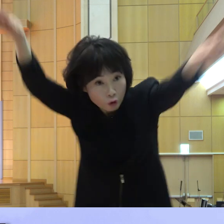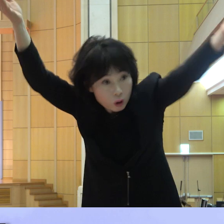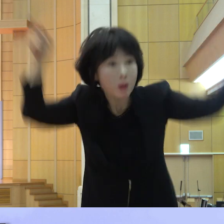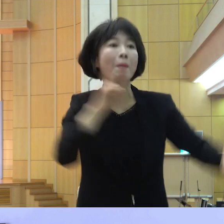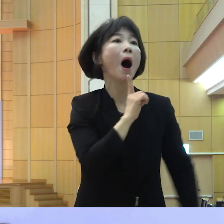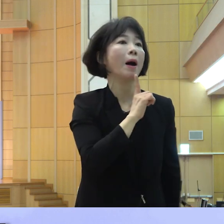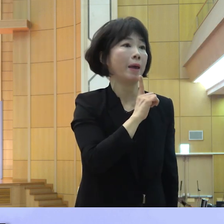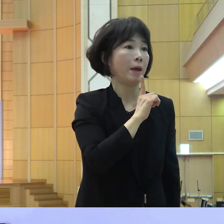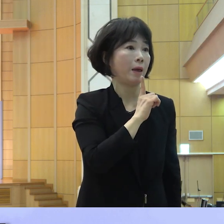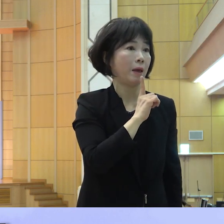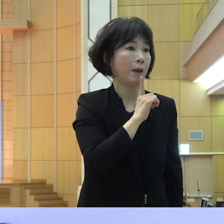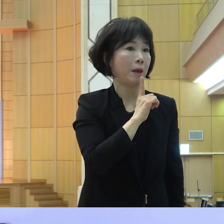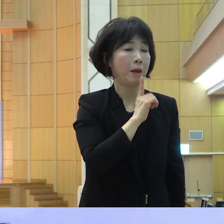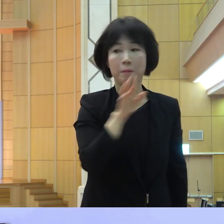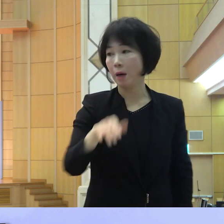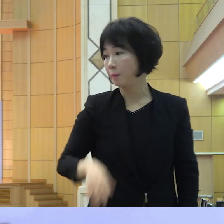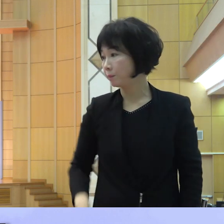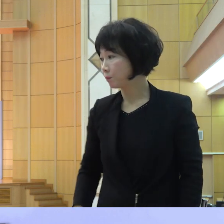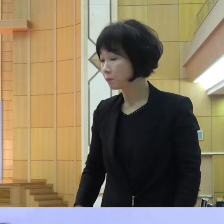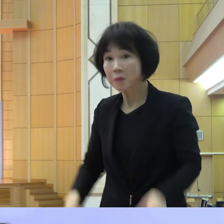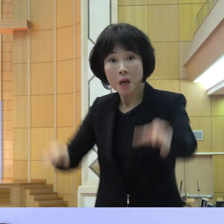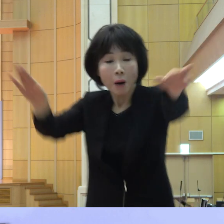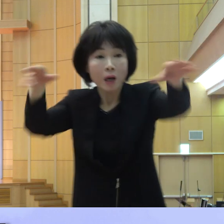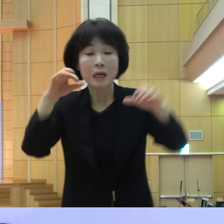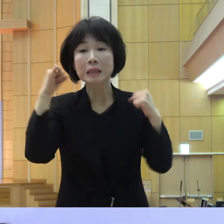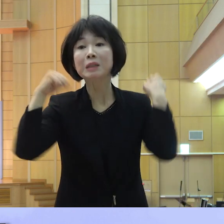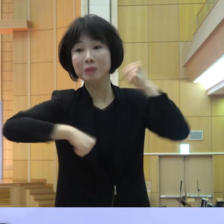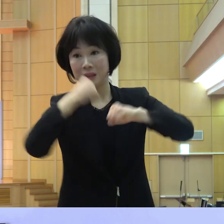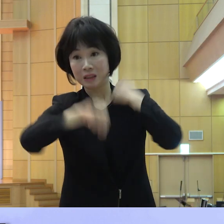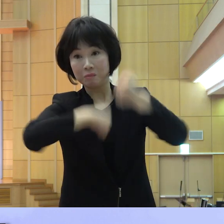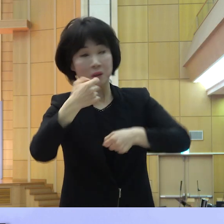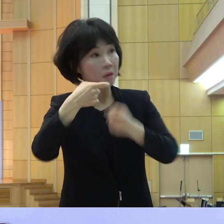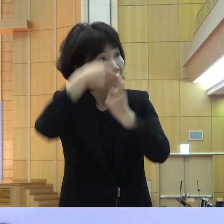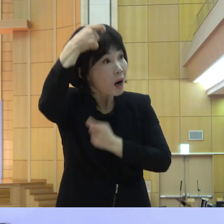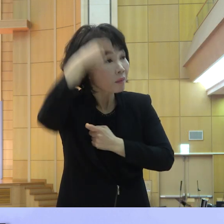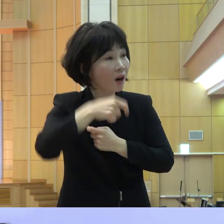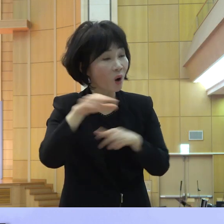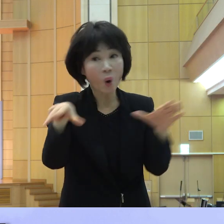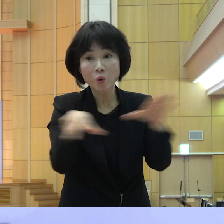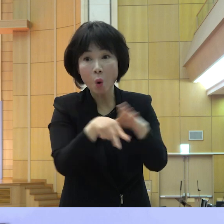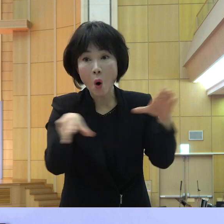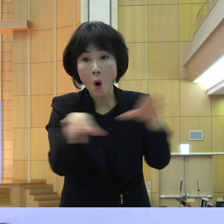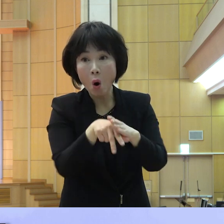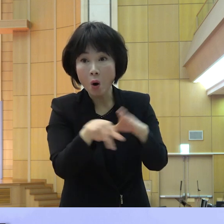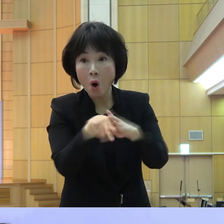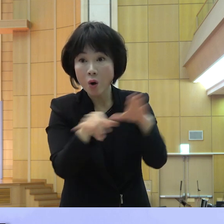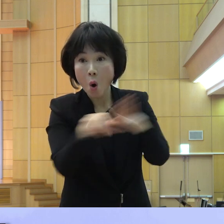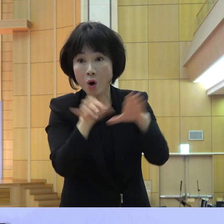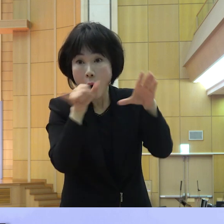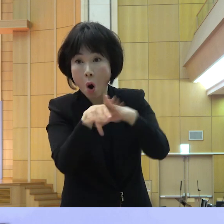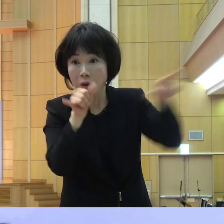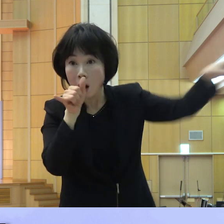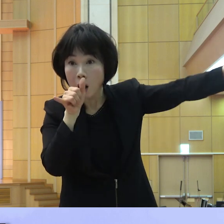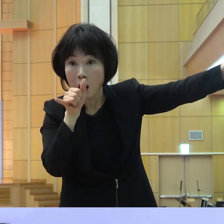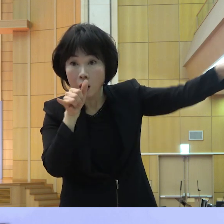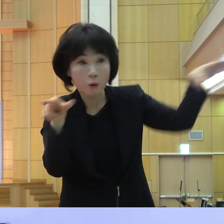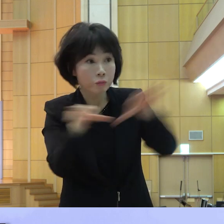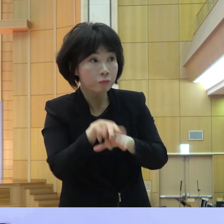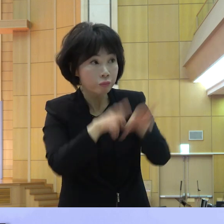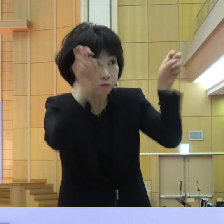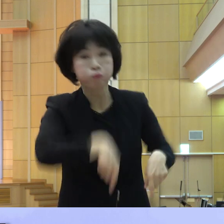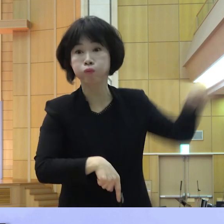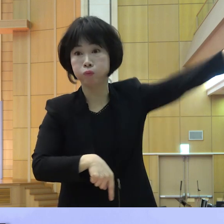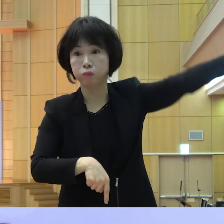짐승들 어떤 짐승이든 종교 있어요? 없잖아요. 종교라는 게 없어요.